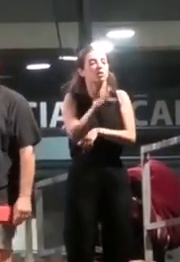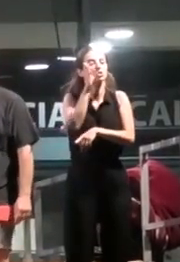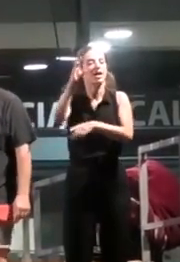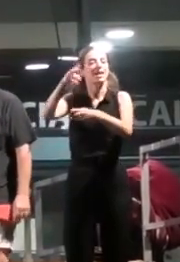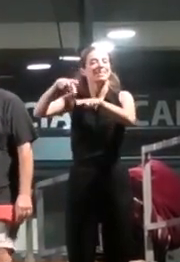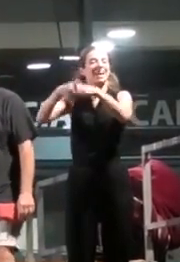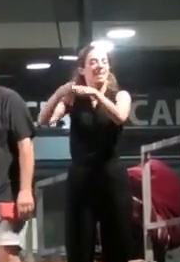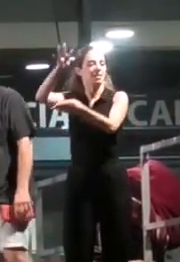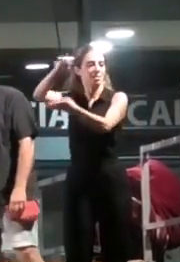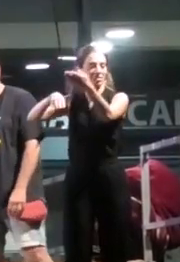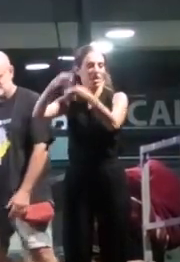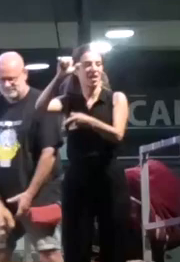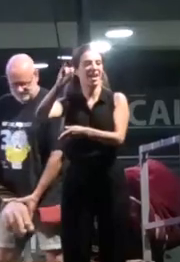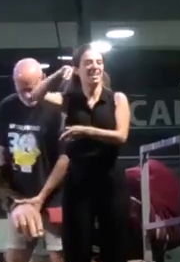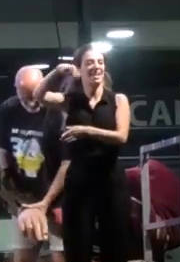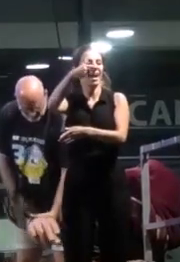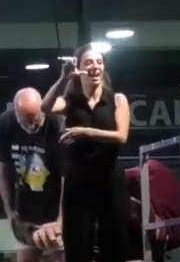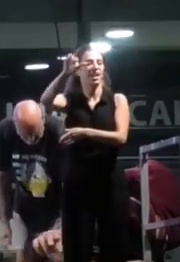de Barcelona. Què?